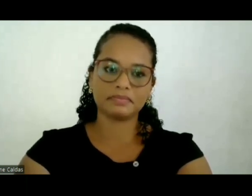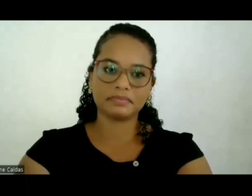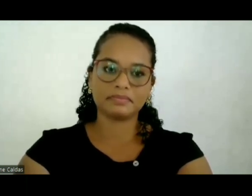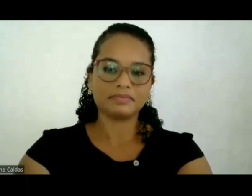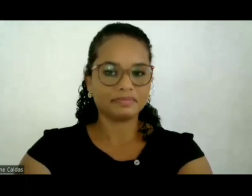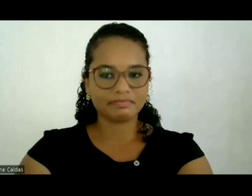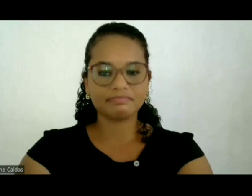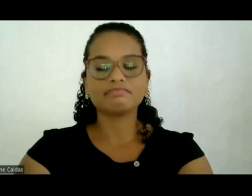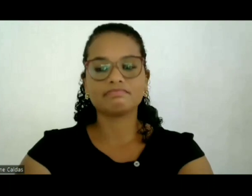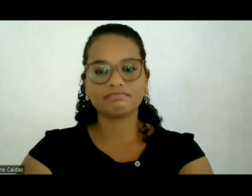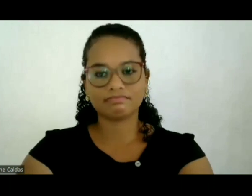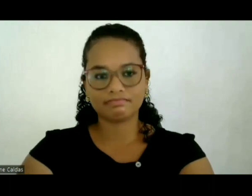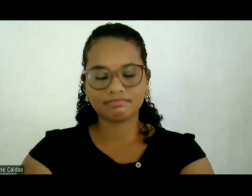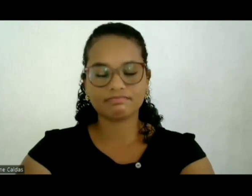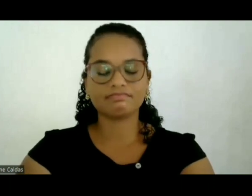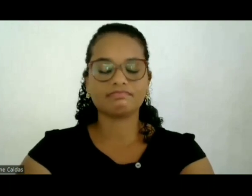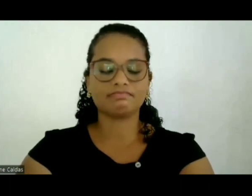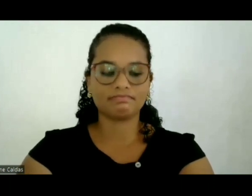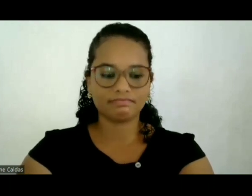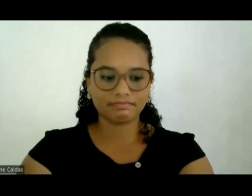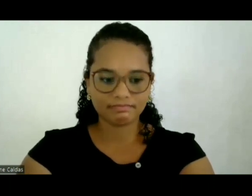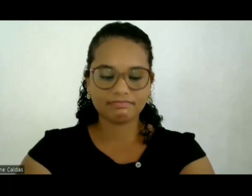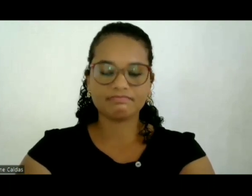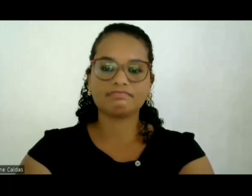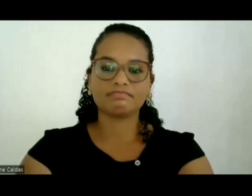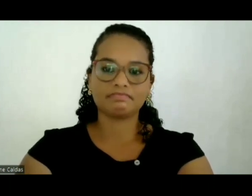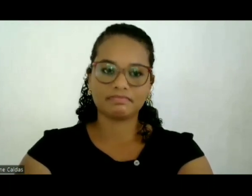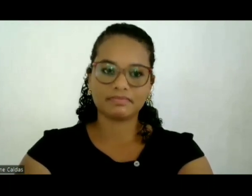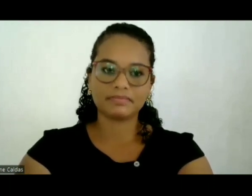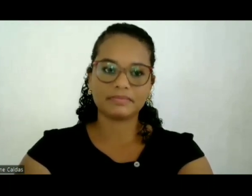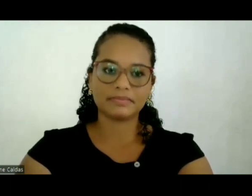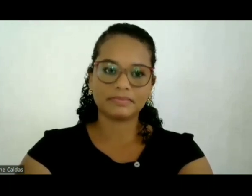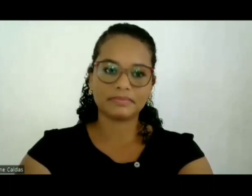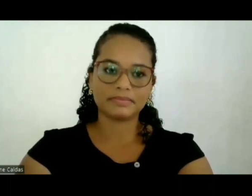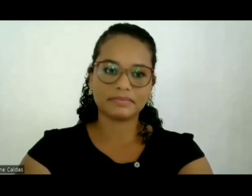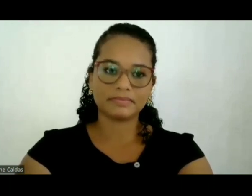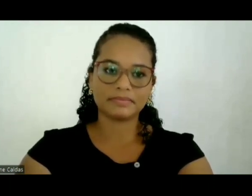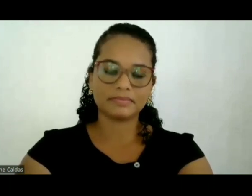expressar de maneira profunda, né? E confere a ele toda essa dignidade.